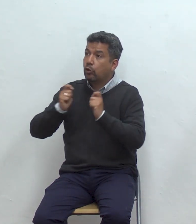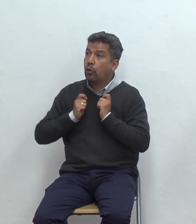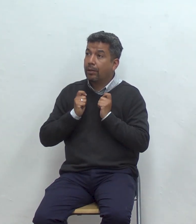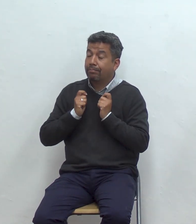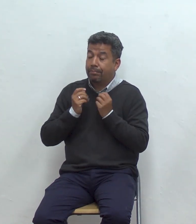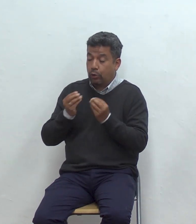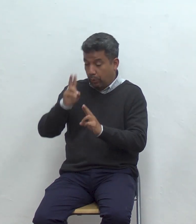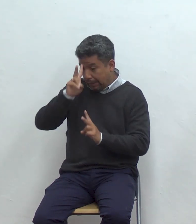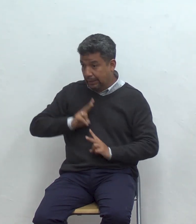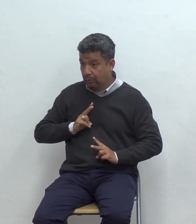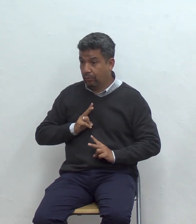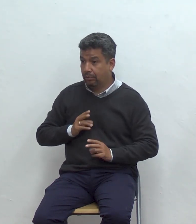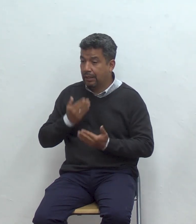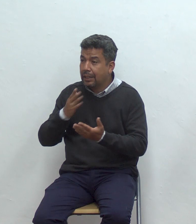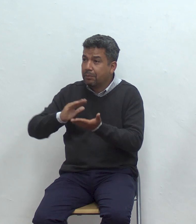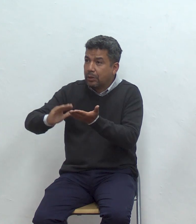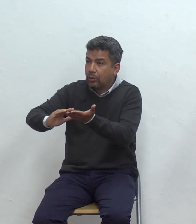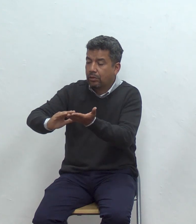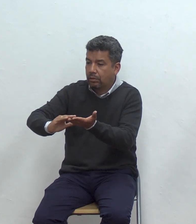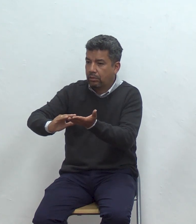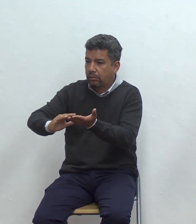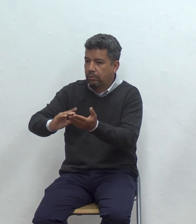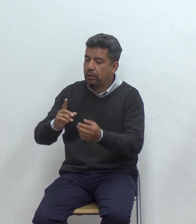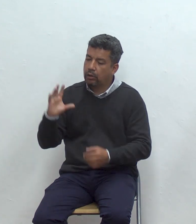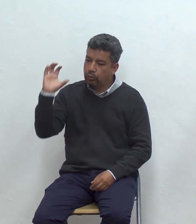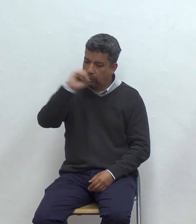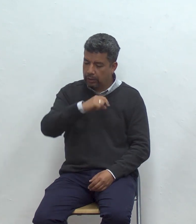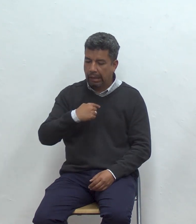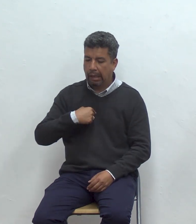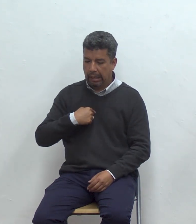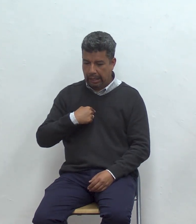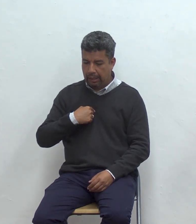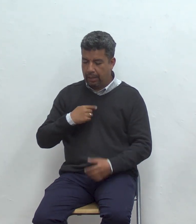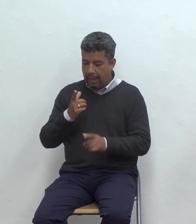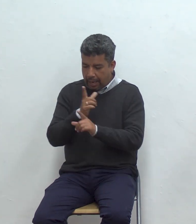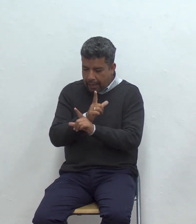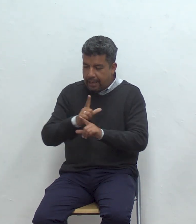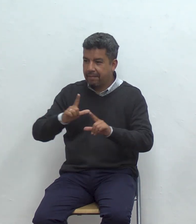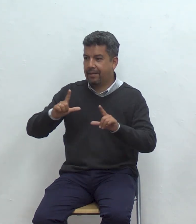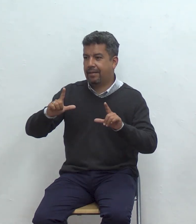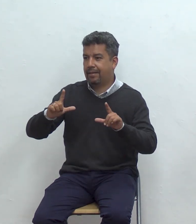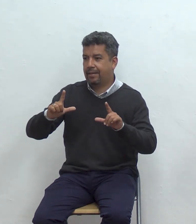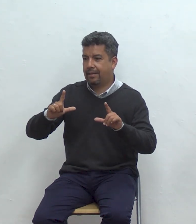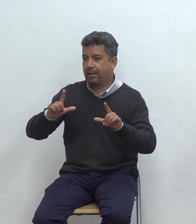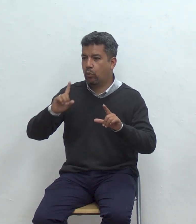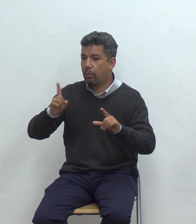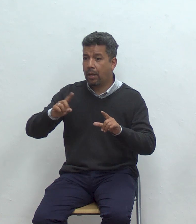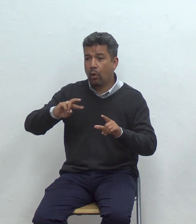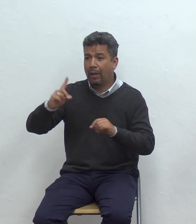inefable, gracias por tu perdón. Y se da cuenta que entonces uno es ¿qué? Libre, porque